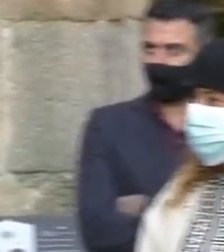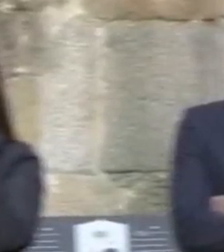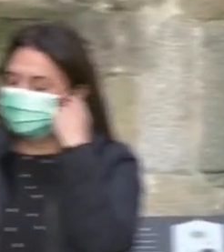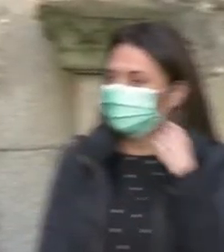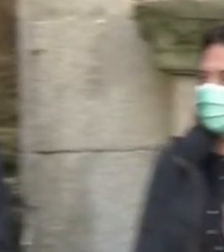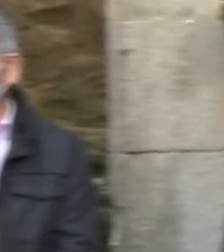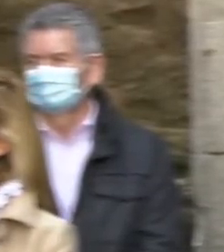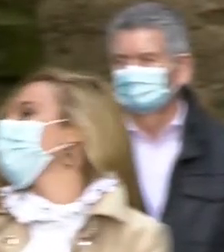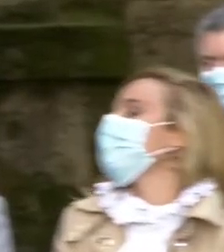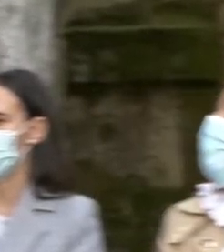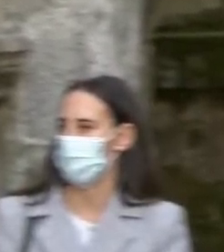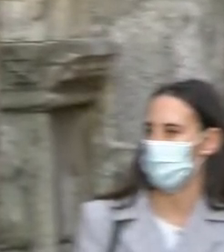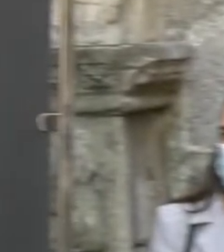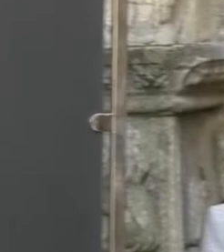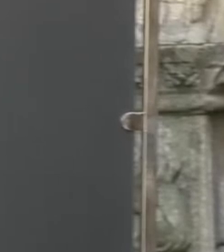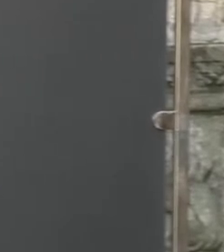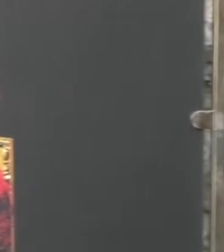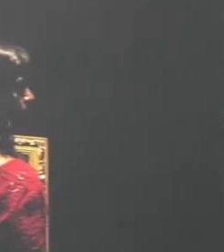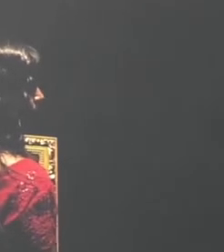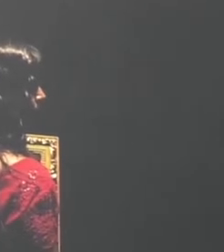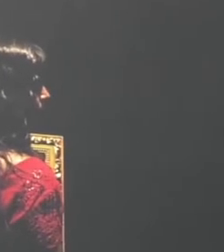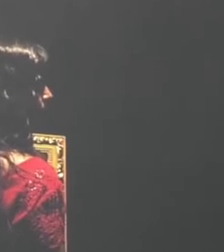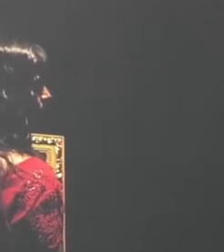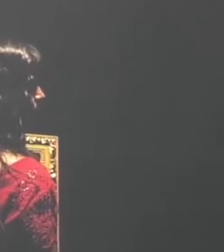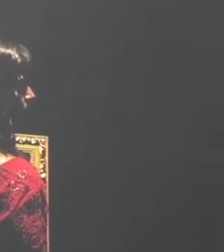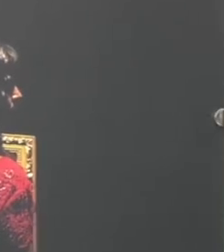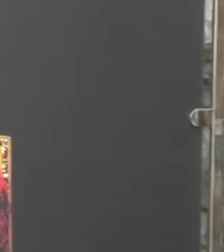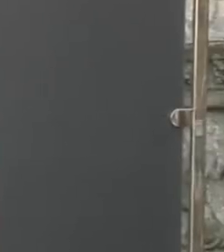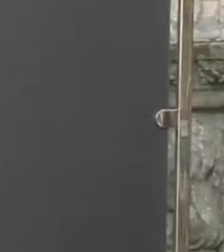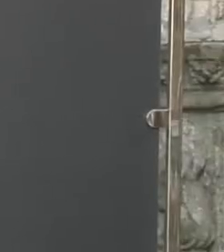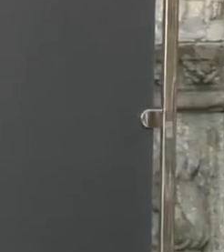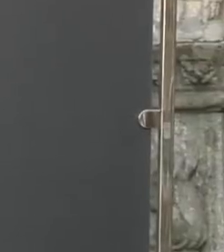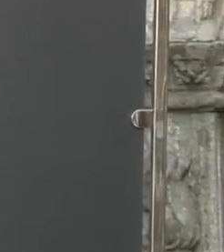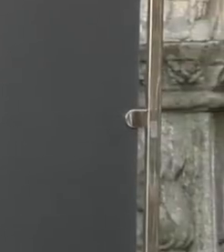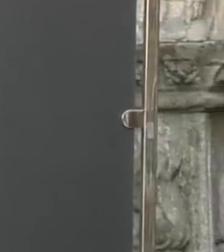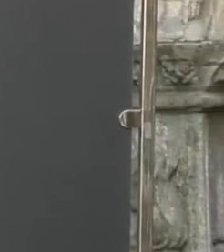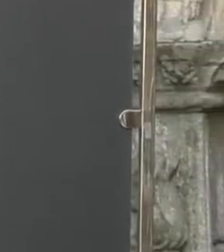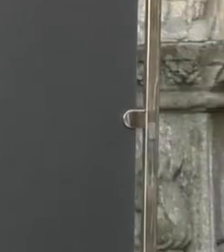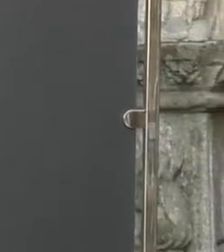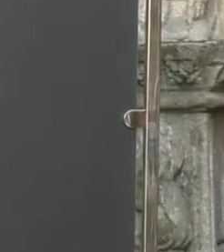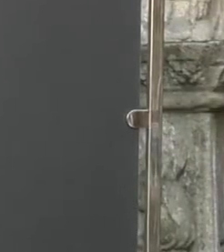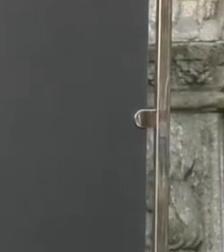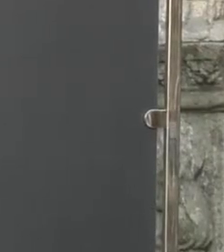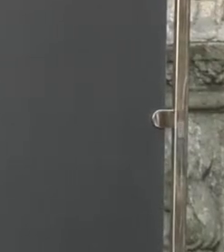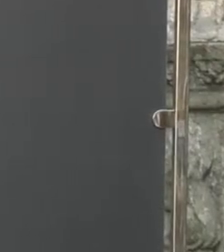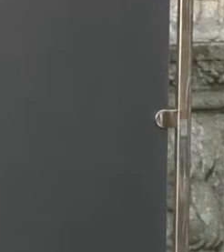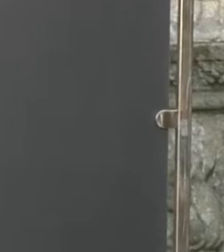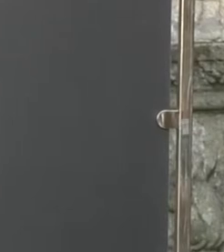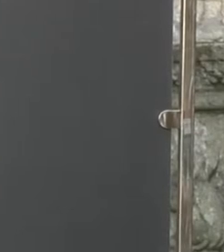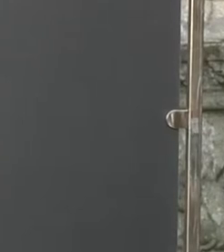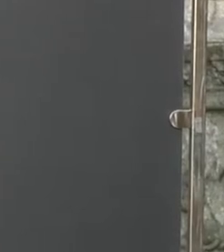a sombra na rúa xunto má e achei a cor nas dunas dun